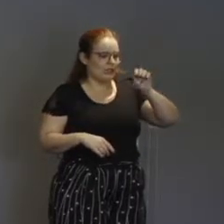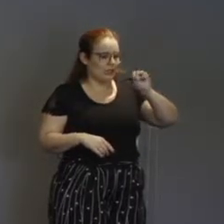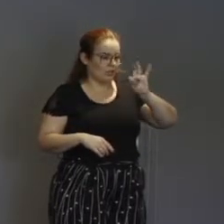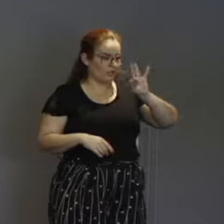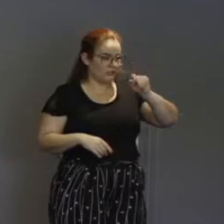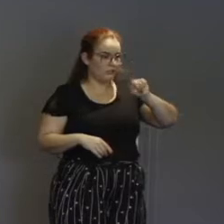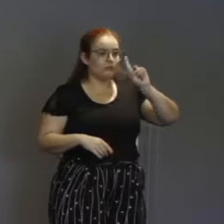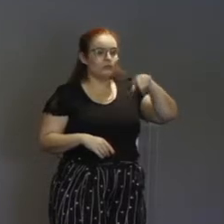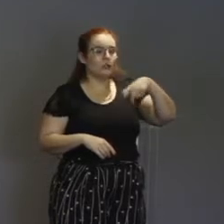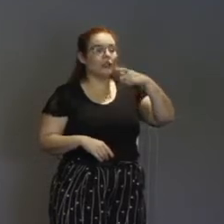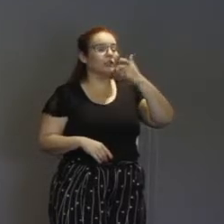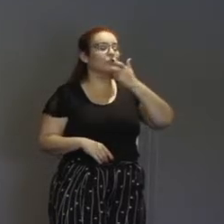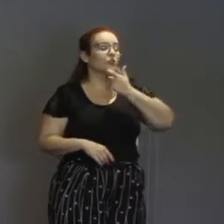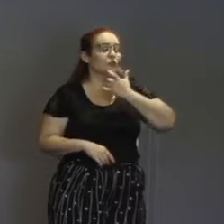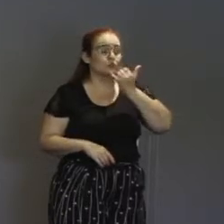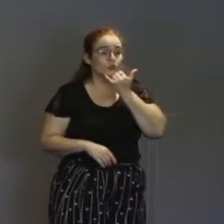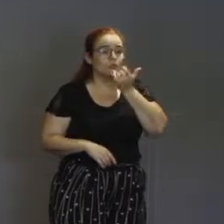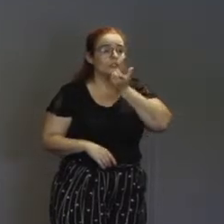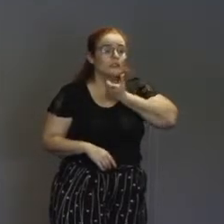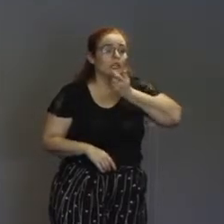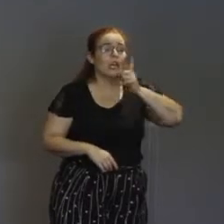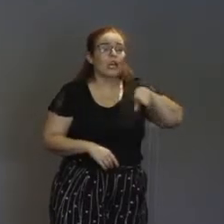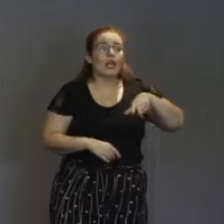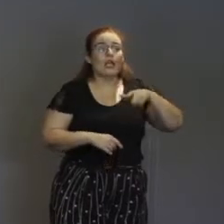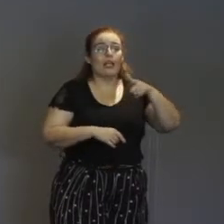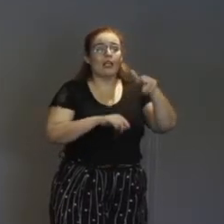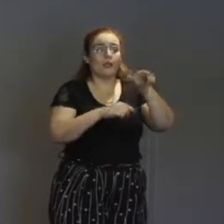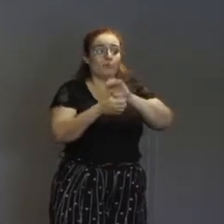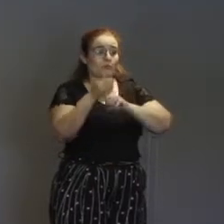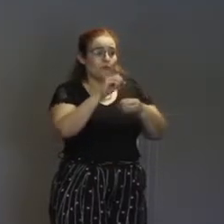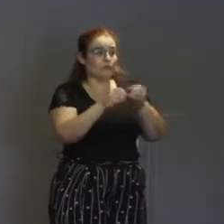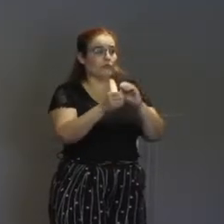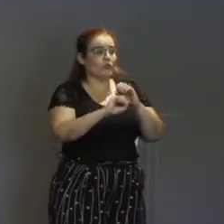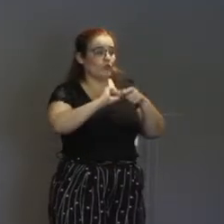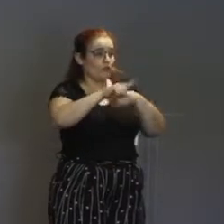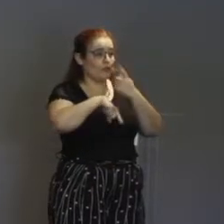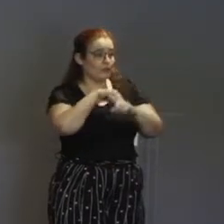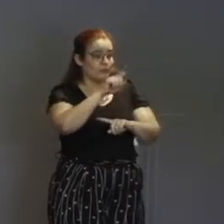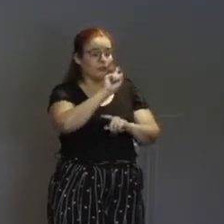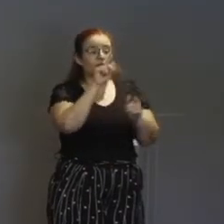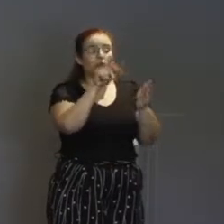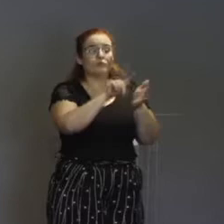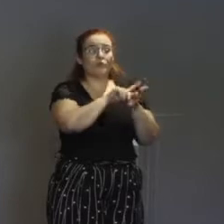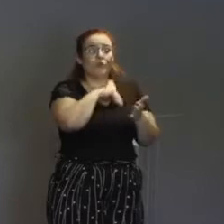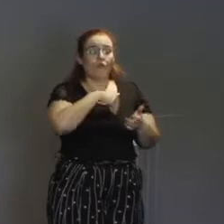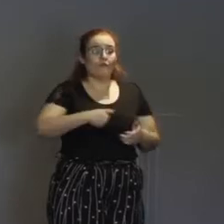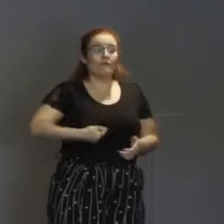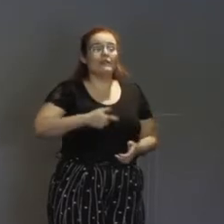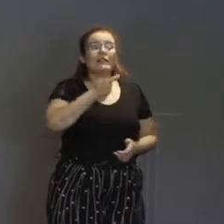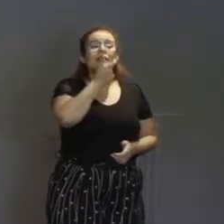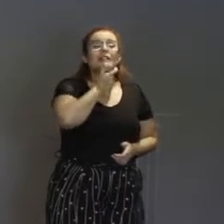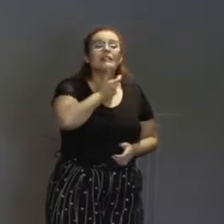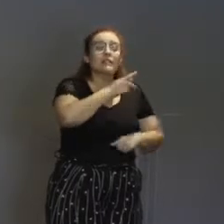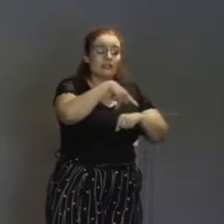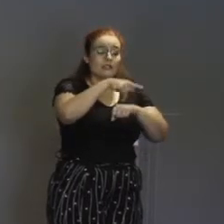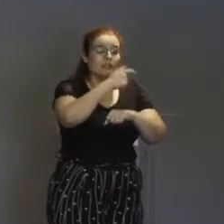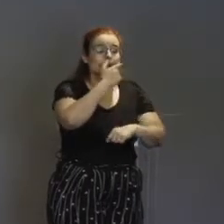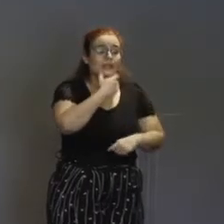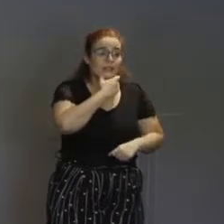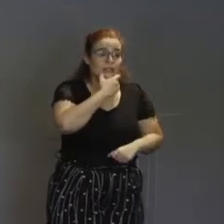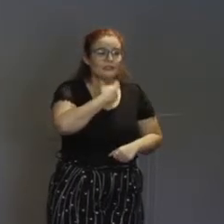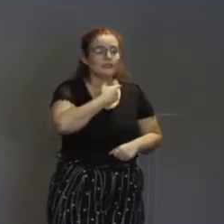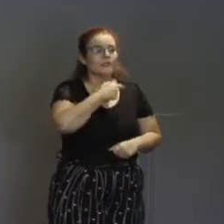que é inglesa, desculpe, a Nesta é um laboratório de inovação do governo inglês, foi criado pelo governo inglês, começou com financiamento 100%